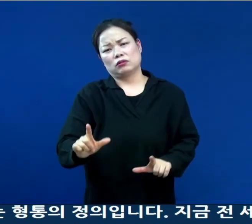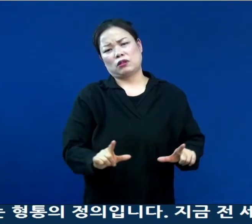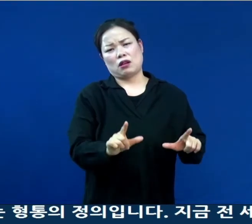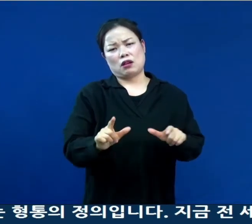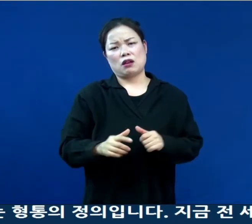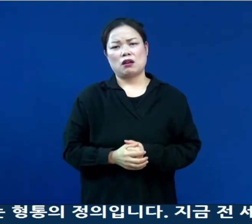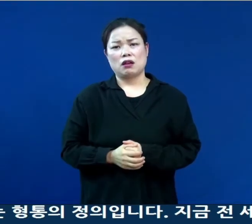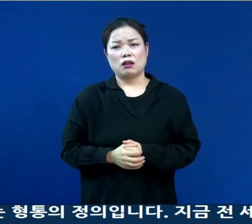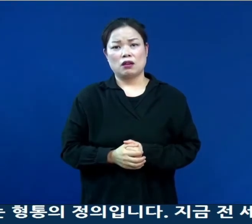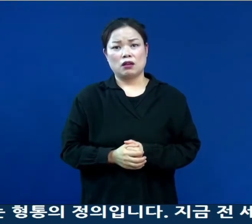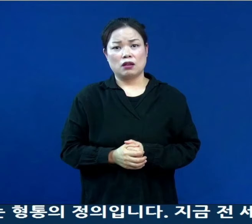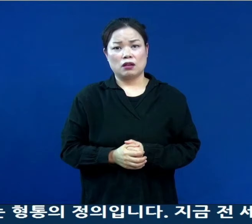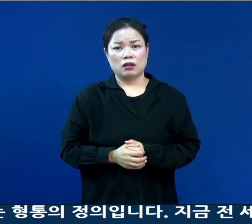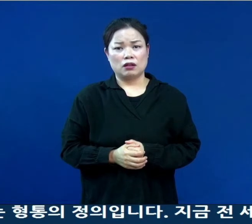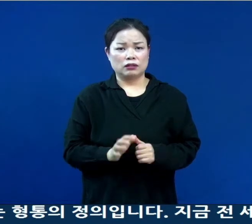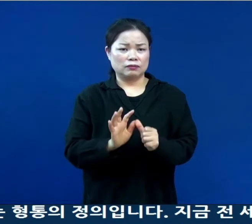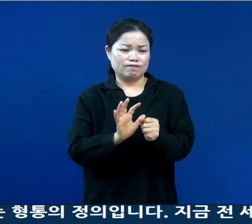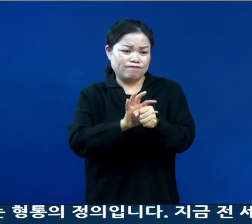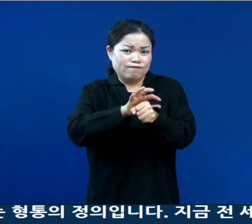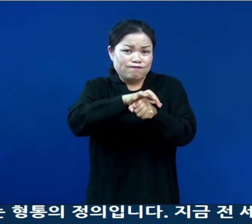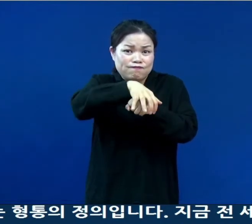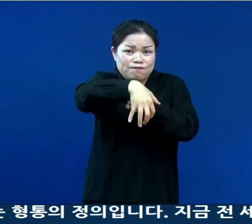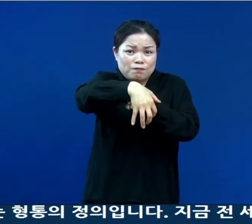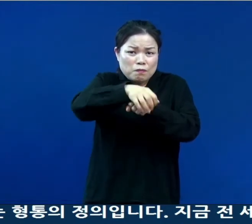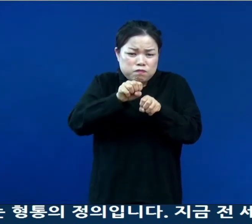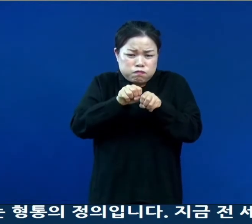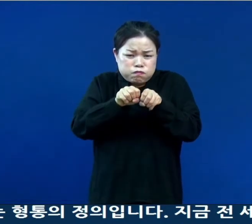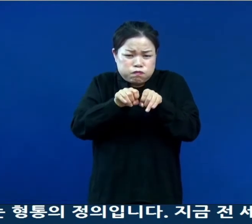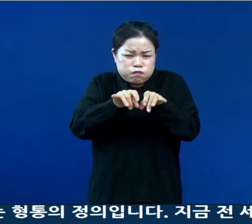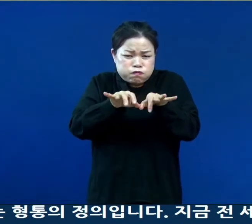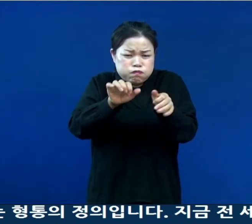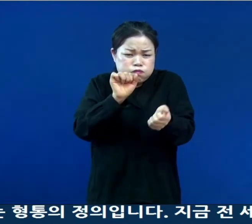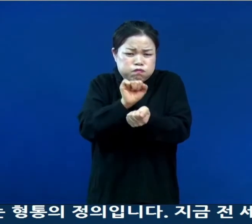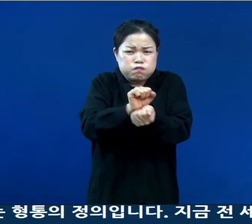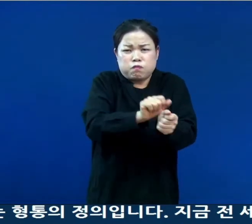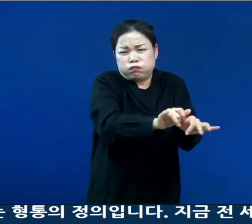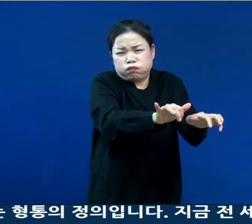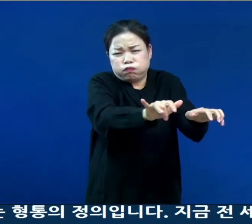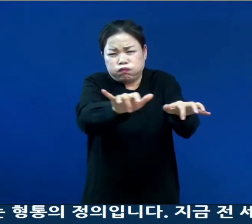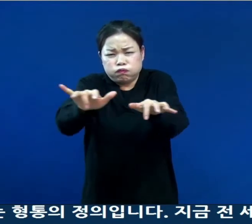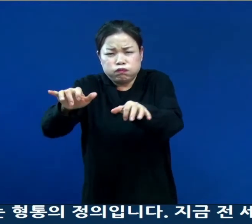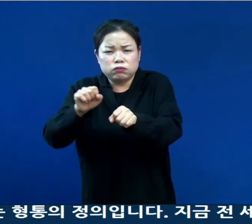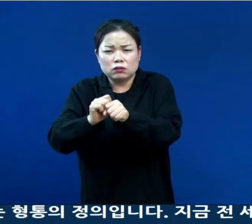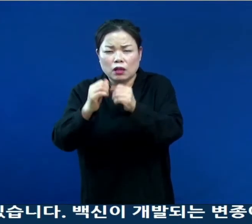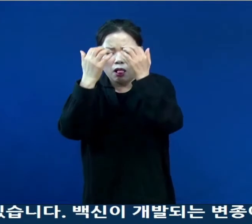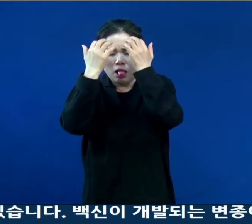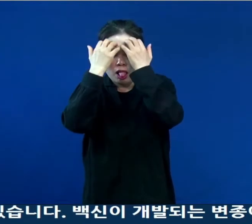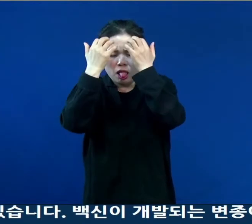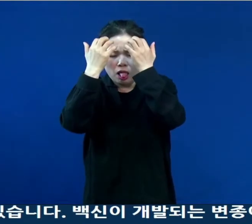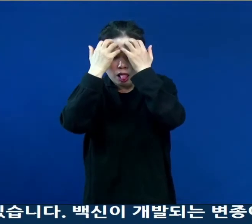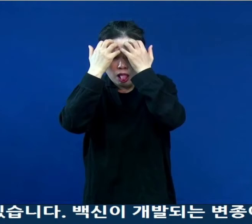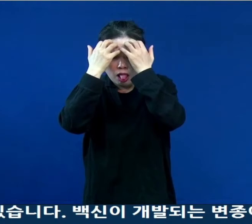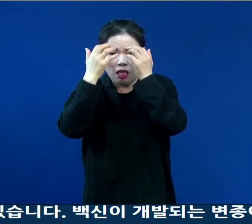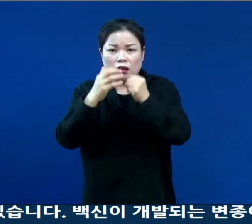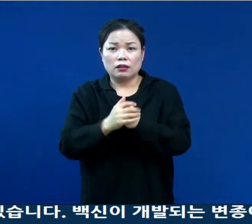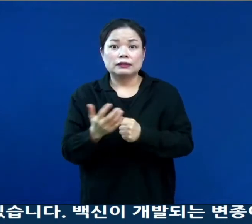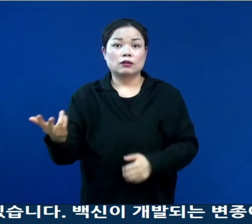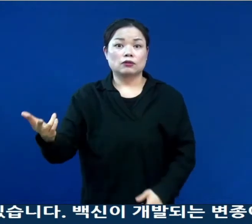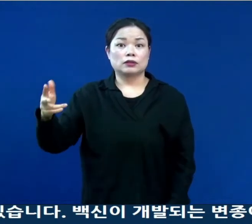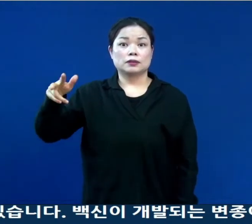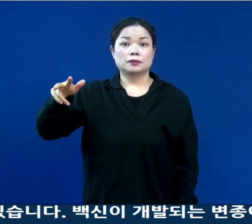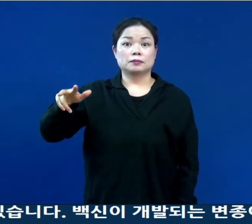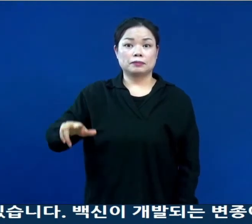있습니다. 이 팬데믹은 또 다른 이름의 기근이며 고통이며 고난입니다.